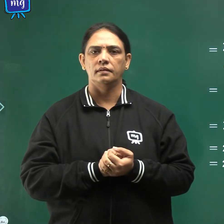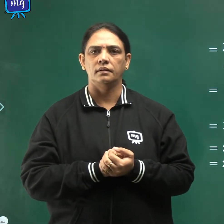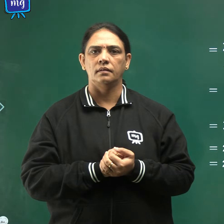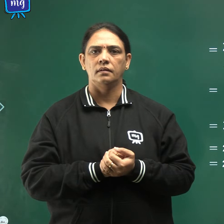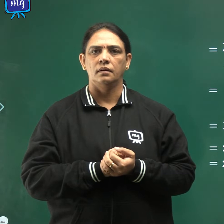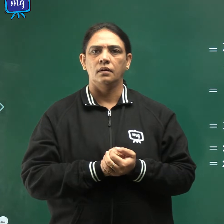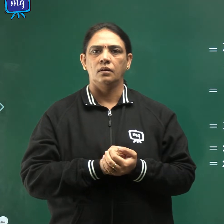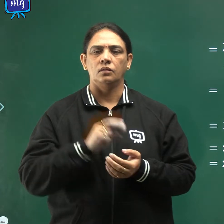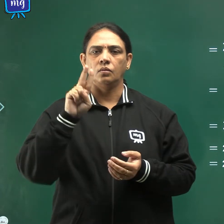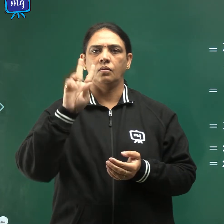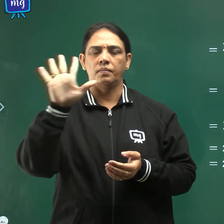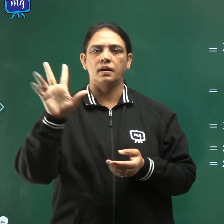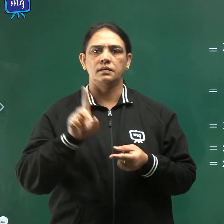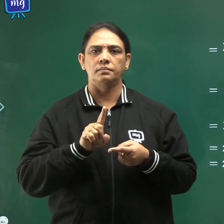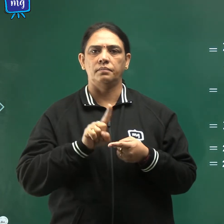25 प्लस